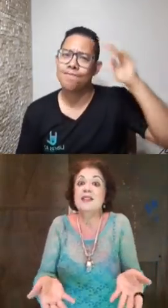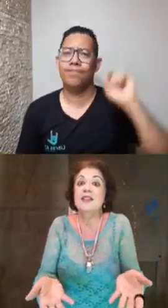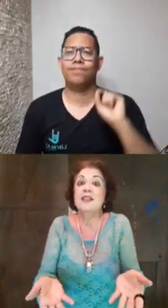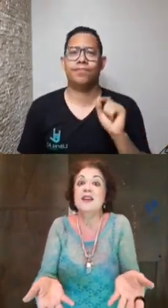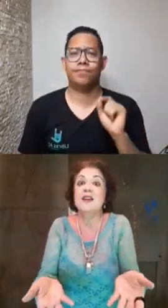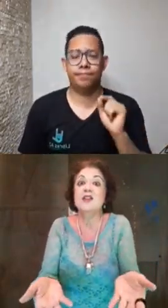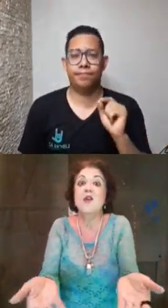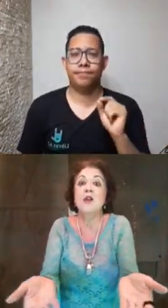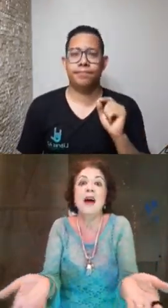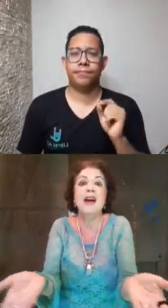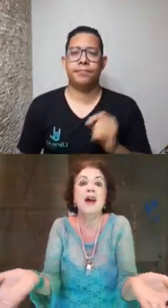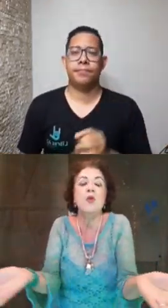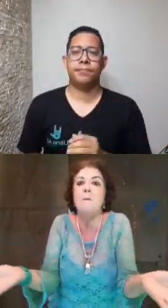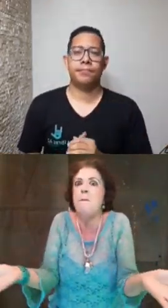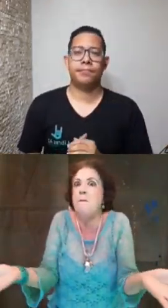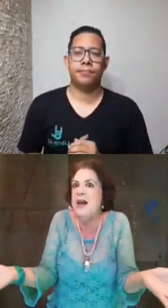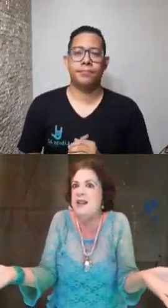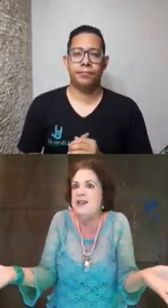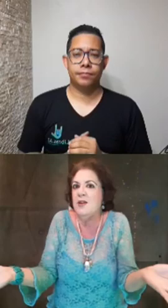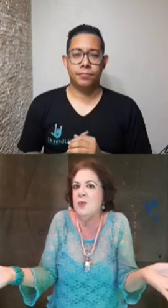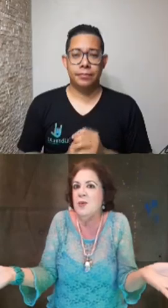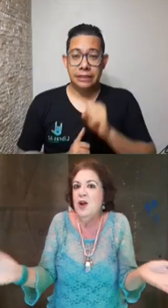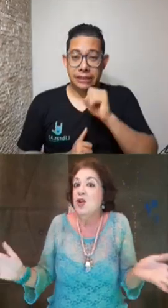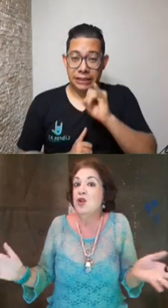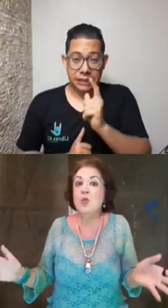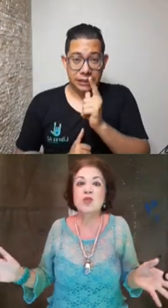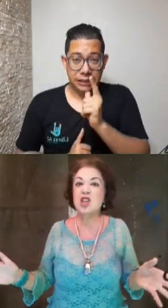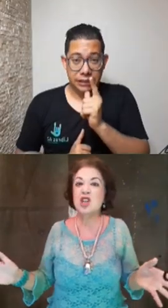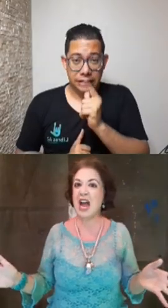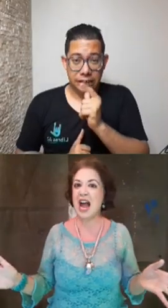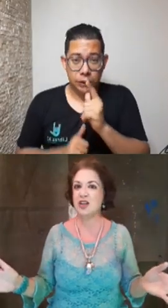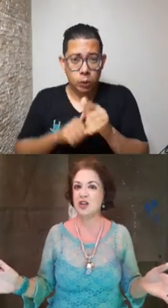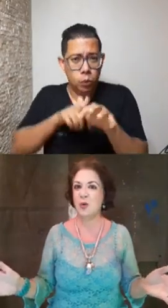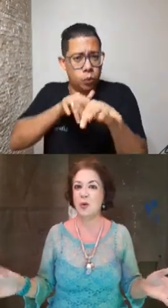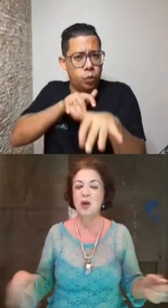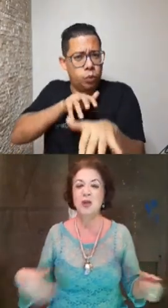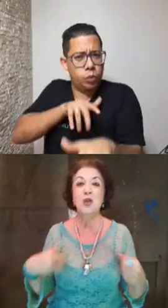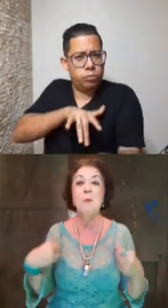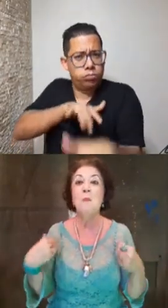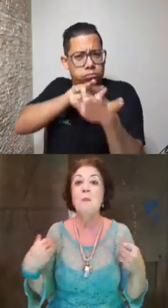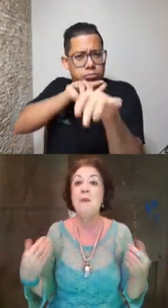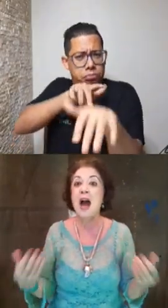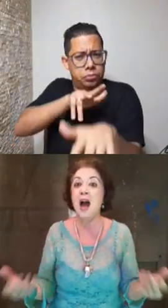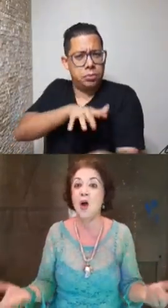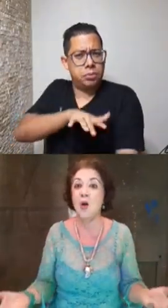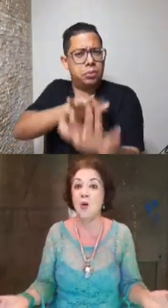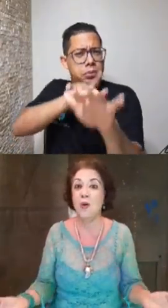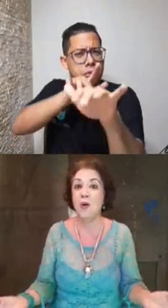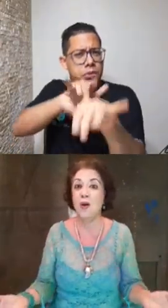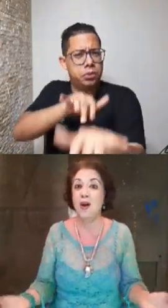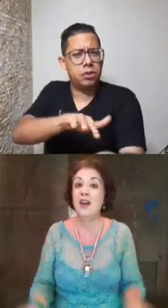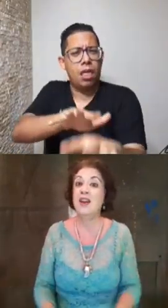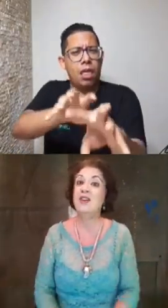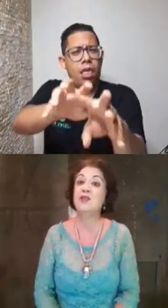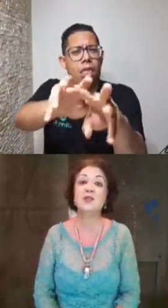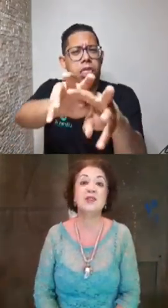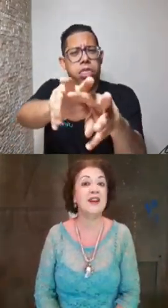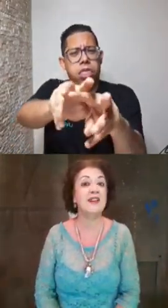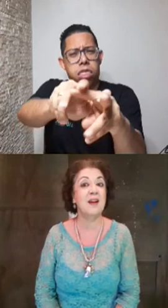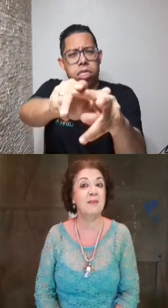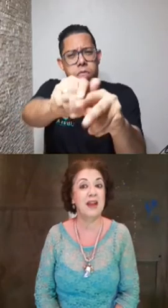apenas se transformará num pântano, num charco, num barro. E